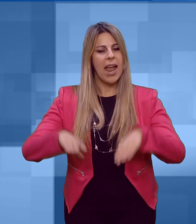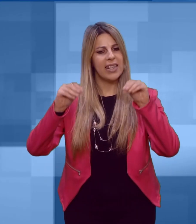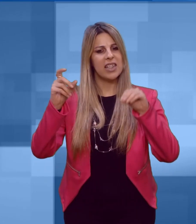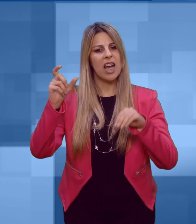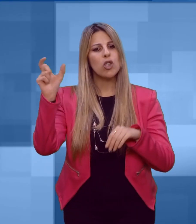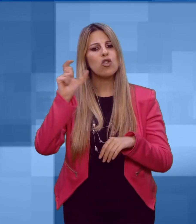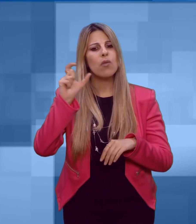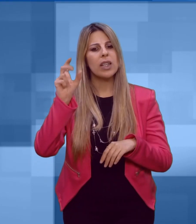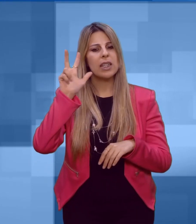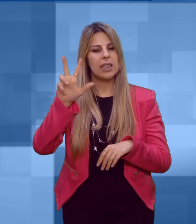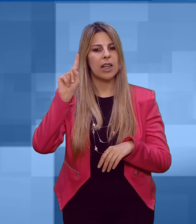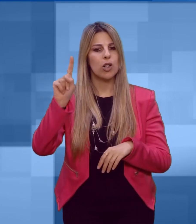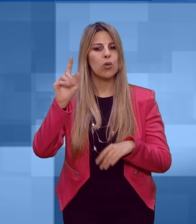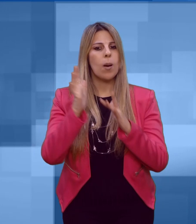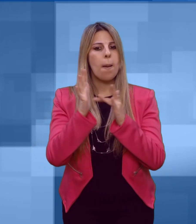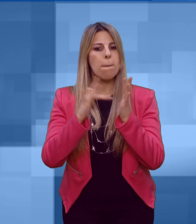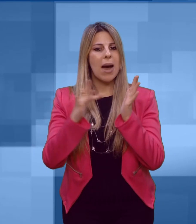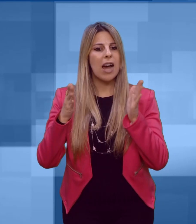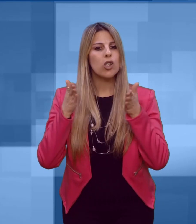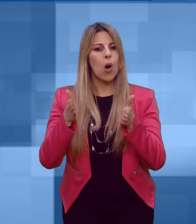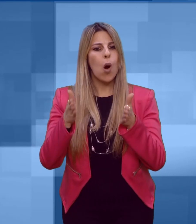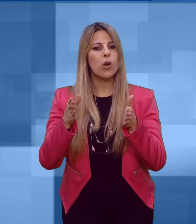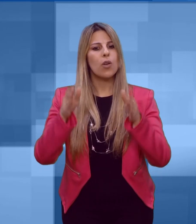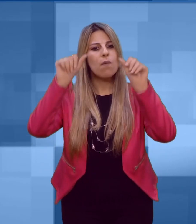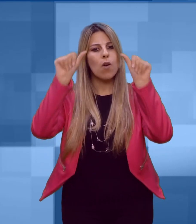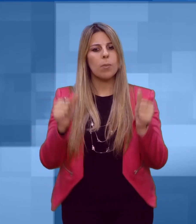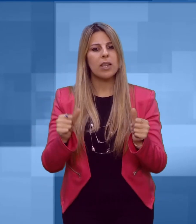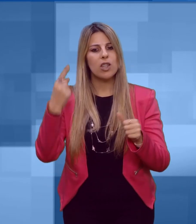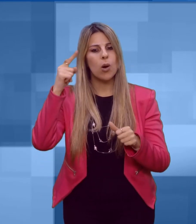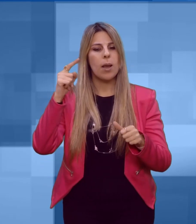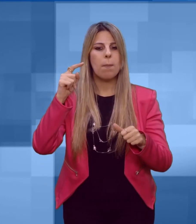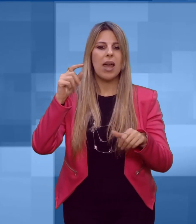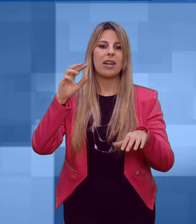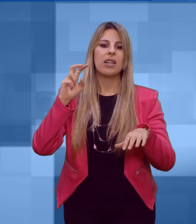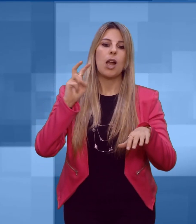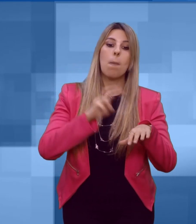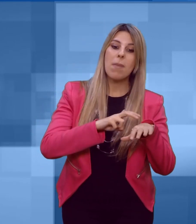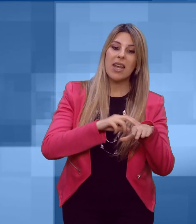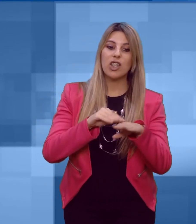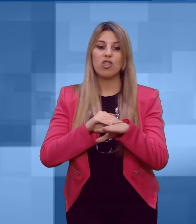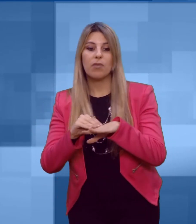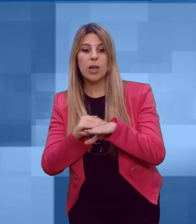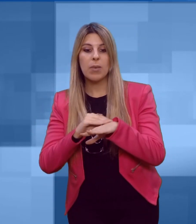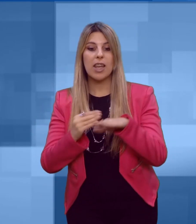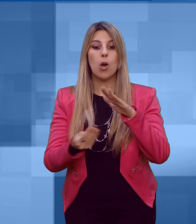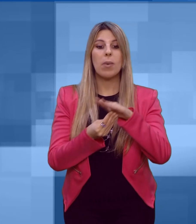Ha preso il via giovedì 31 marzo il corso di formazione dedicato a medici, infermieri e